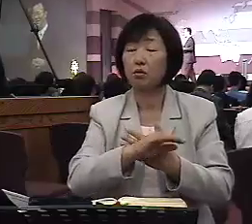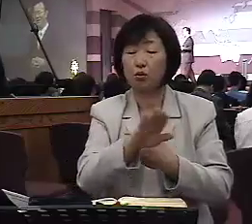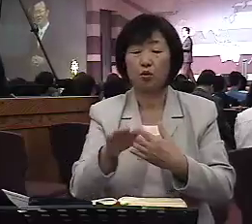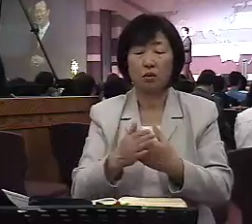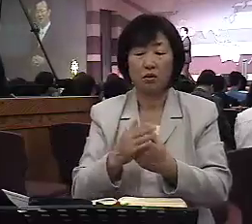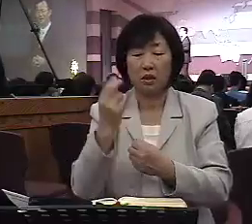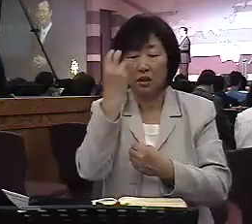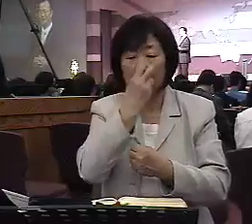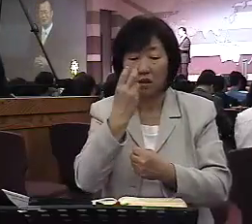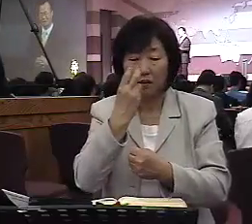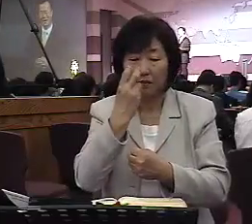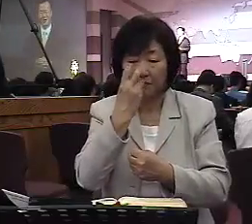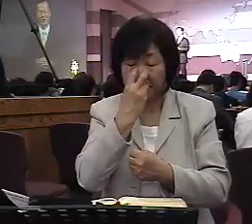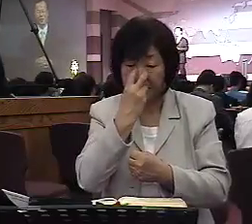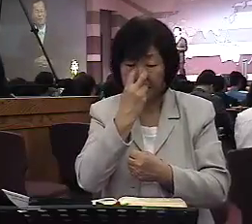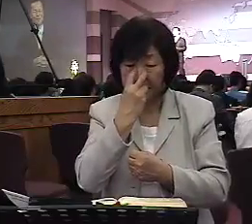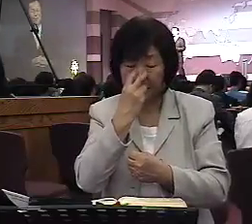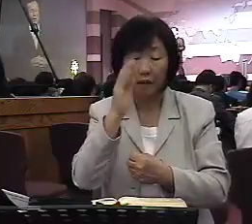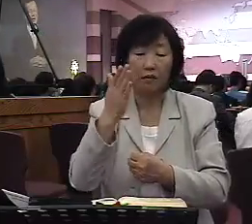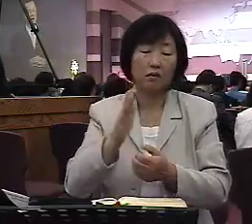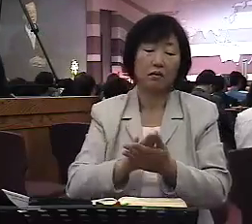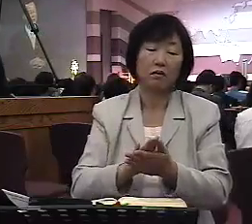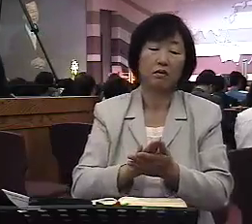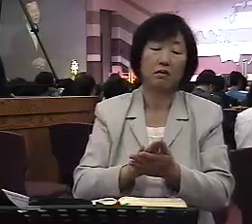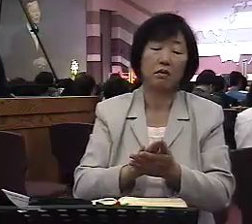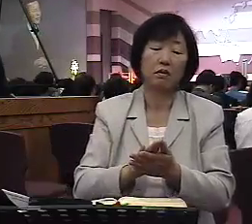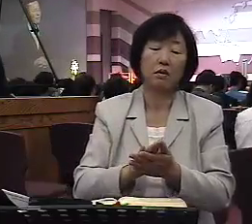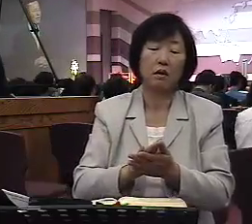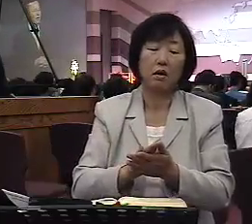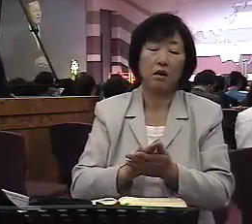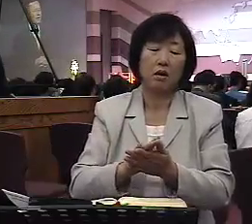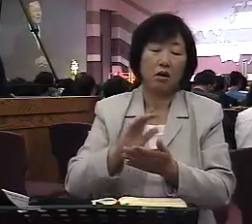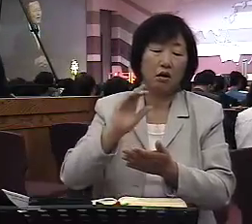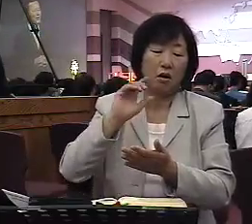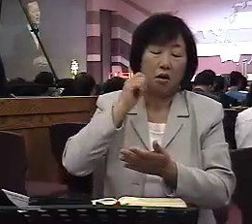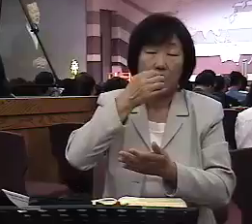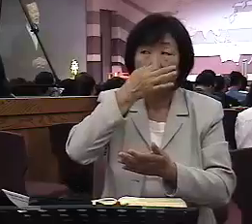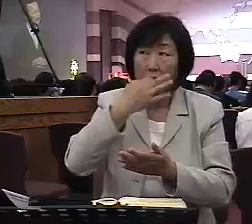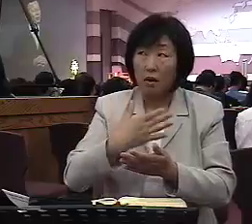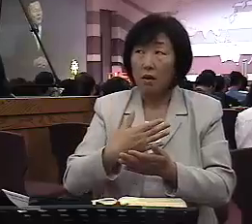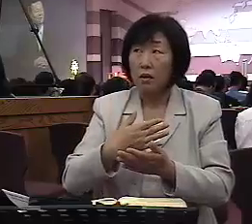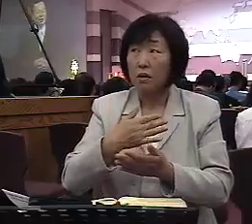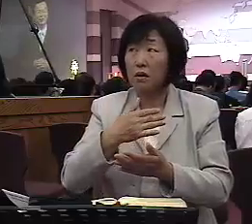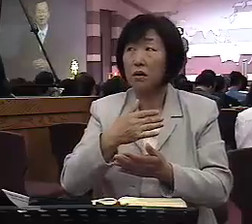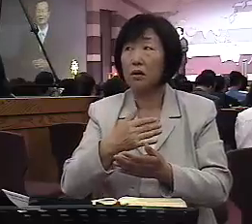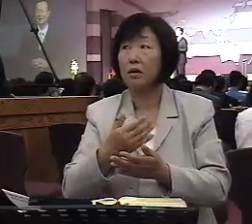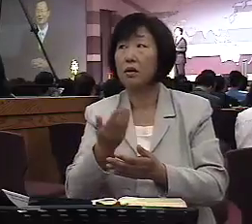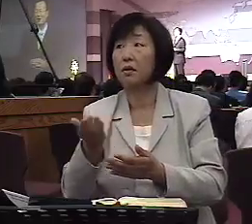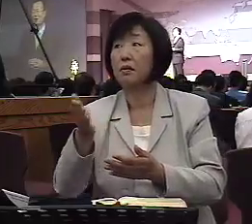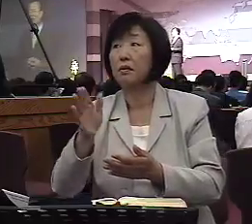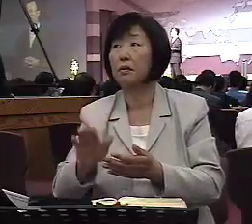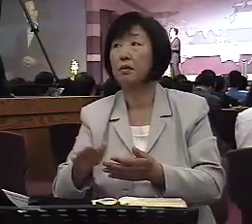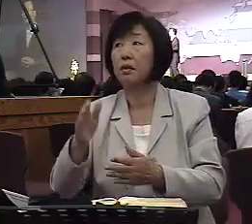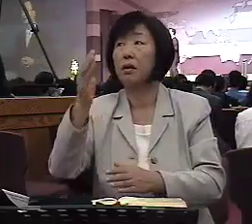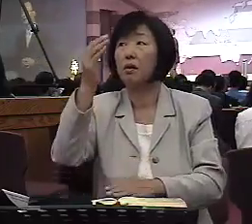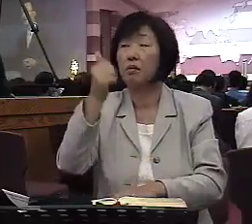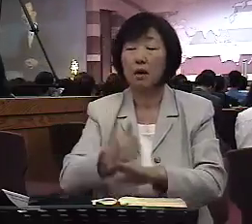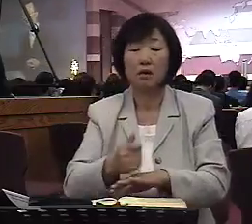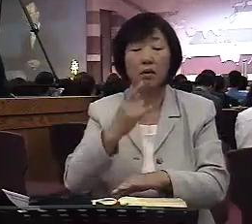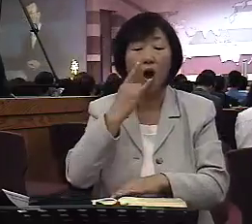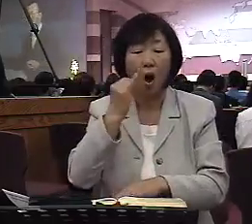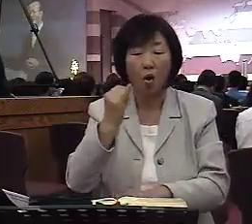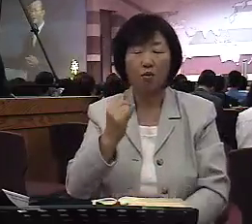그렇죠? 지켜야죠. 아무리 힘들어도 청개구리도 마지막 어머니의